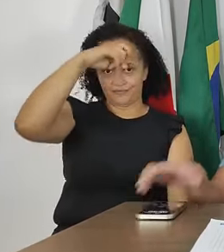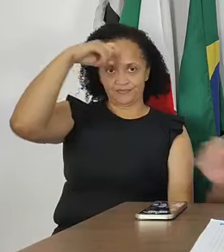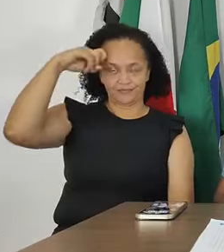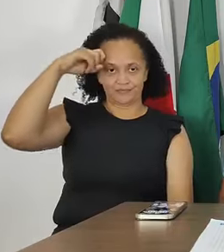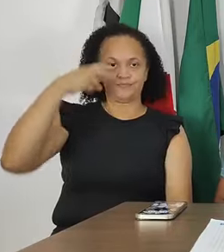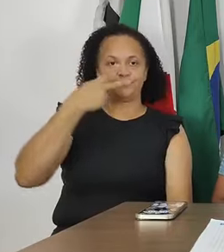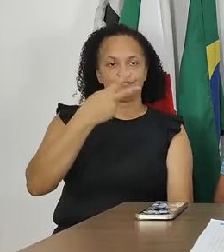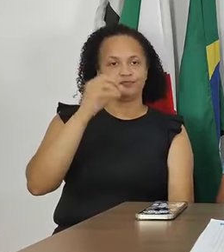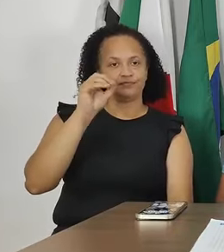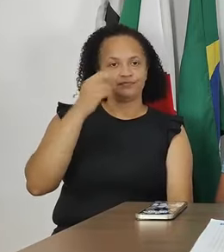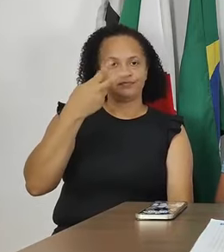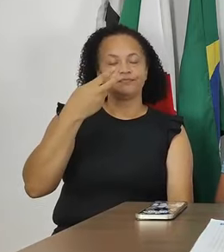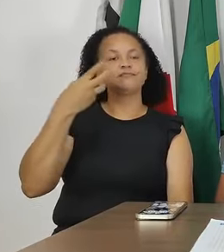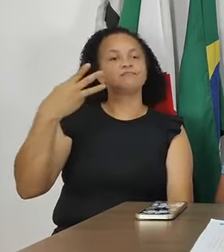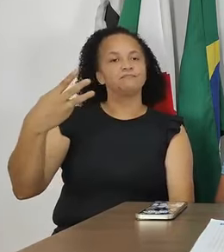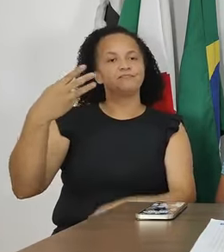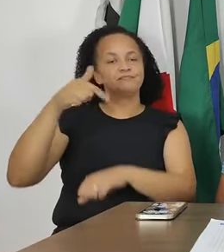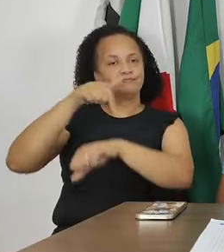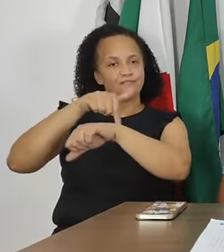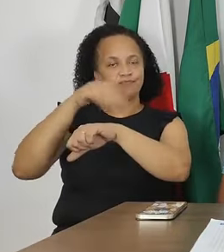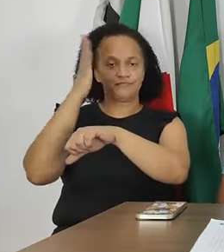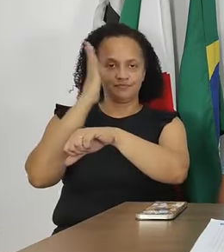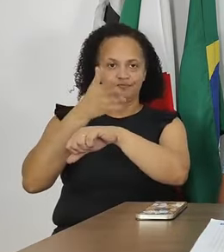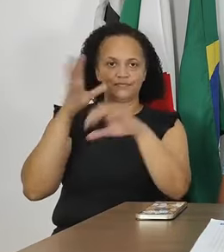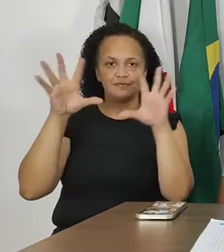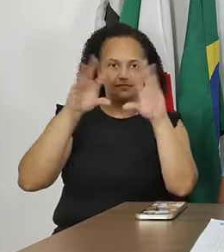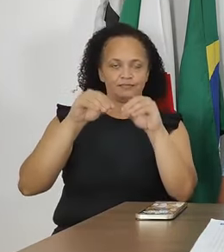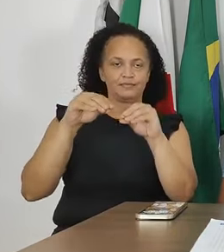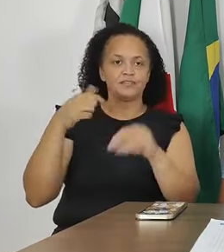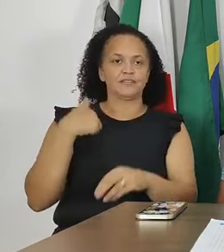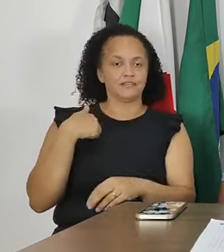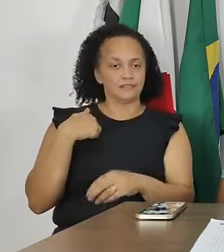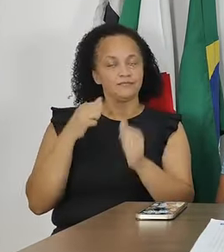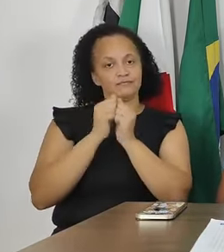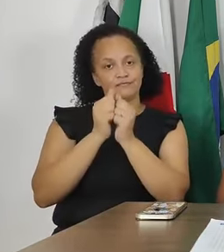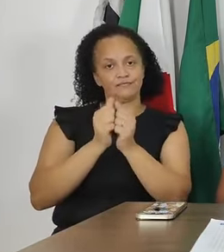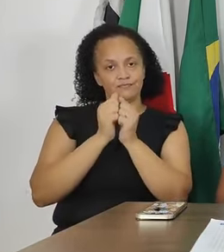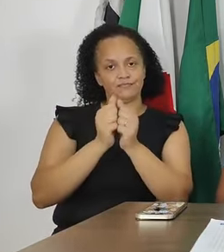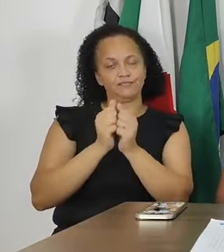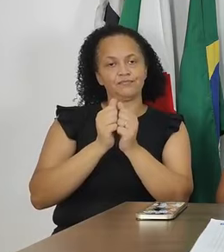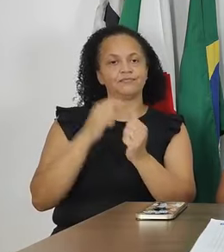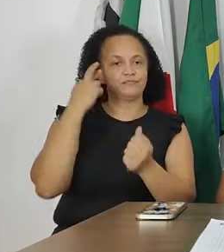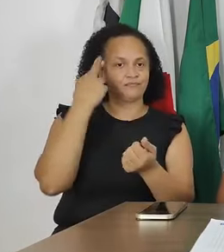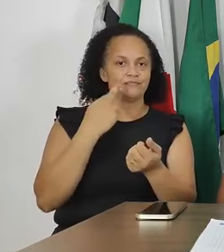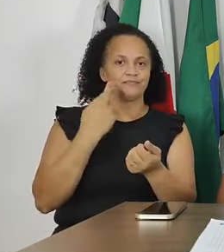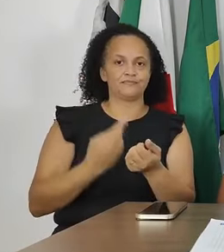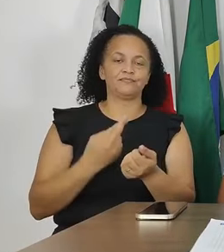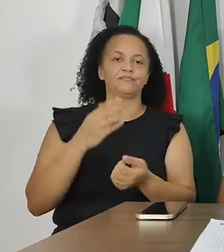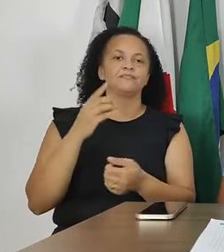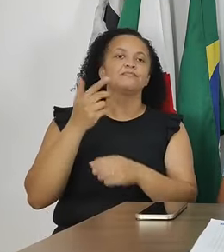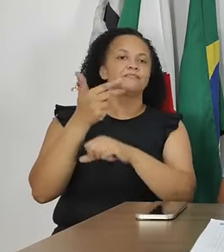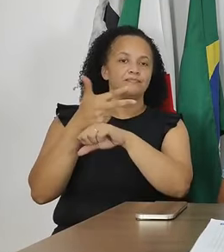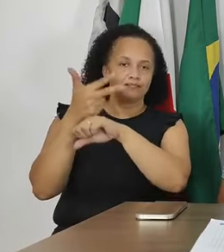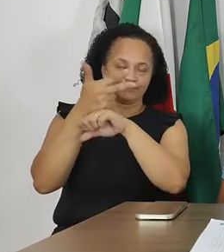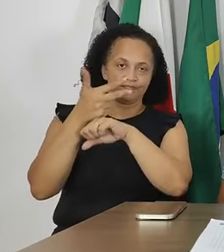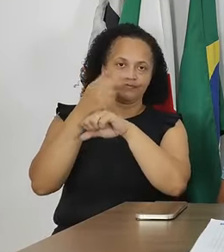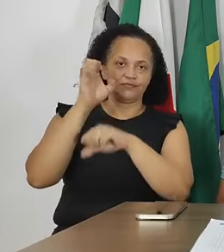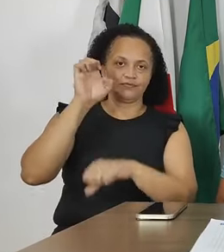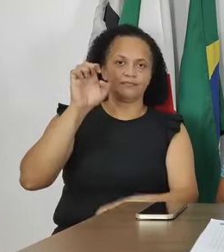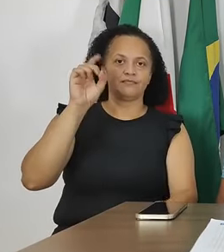da noite. Estamos aqui, eu, a Regiane e o Dudu, para ministrarmos e